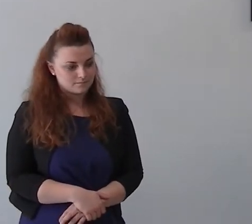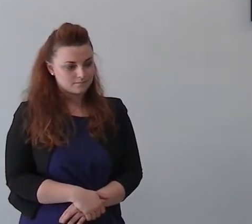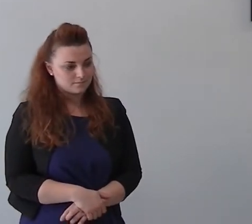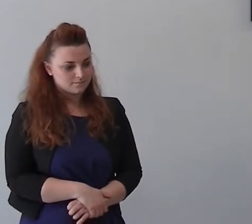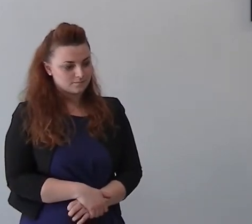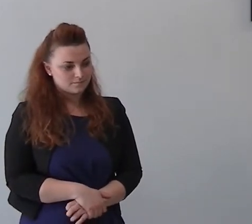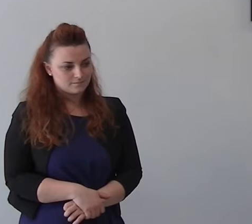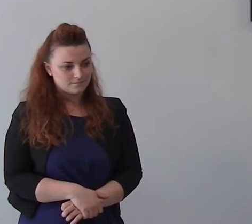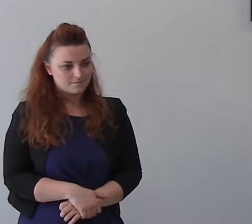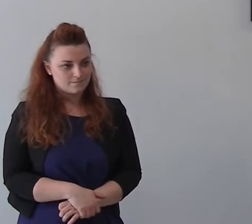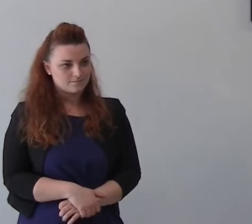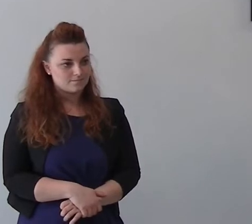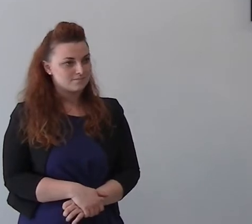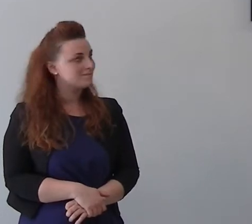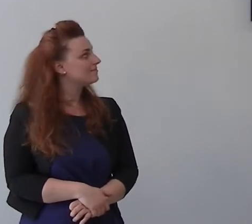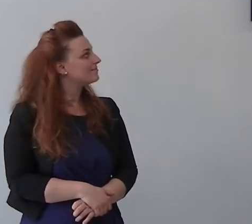no.